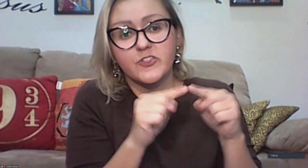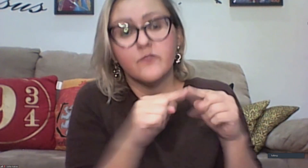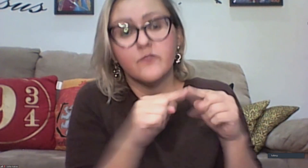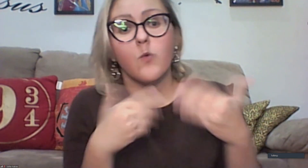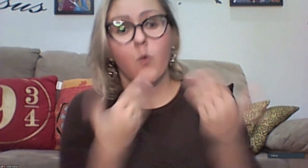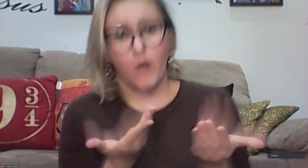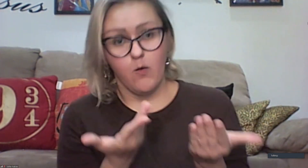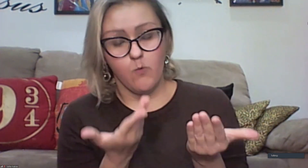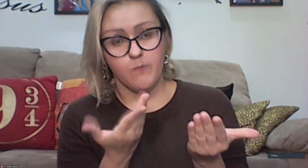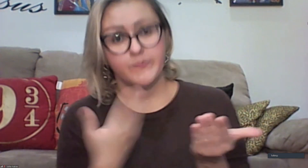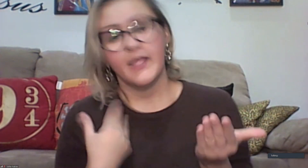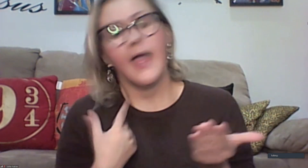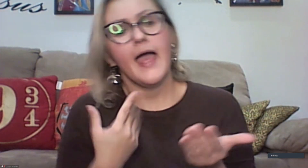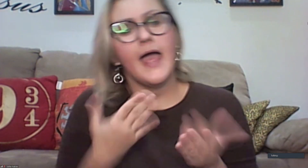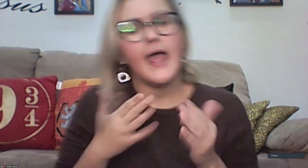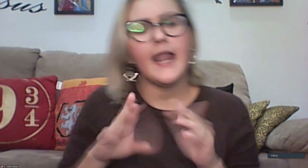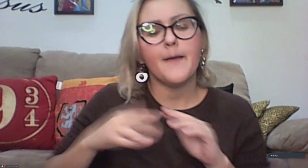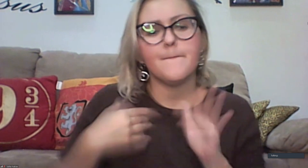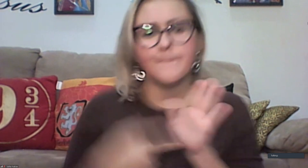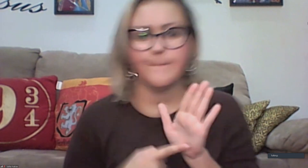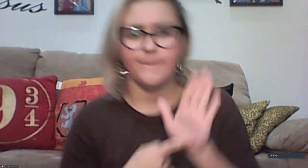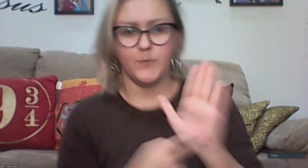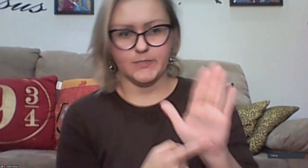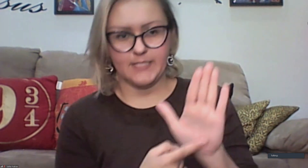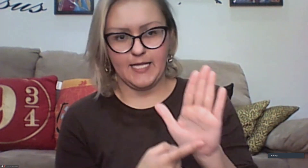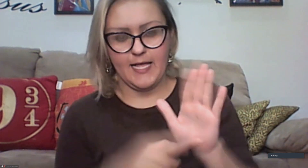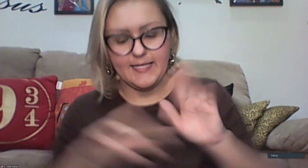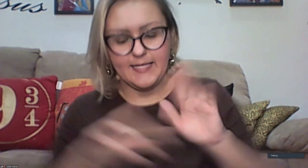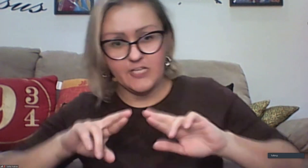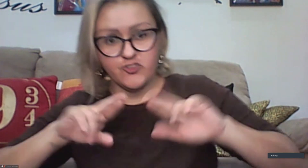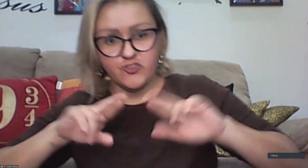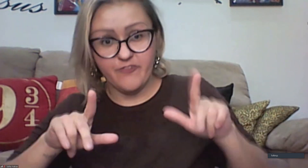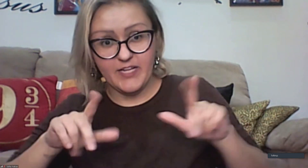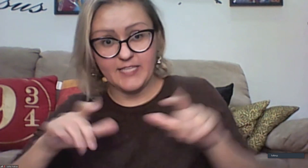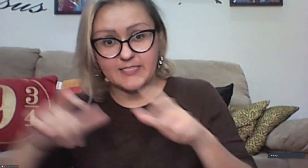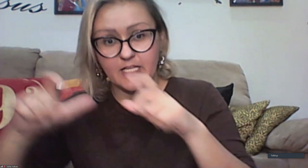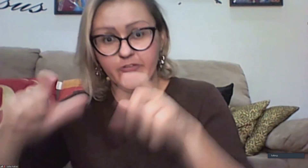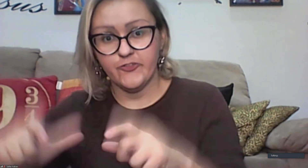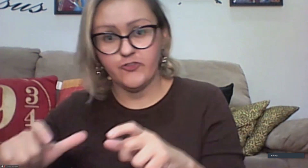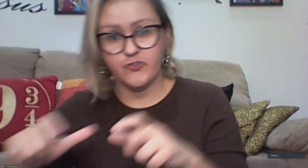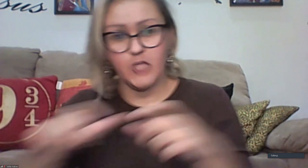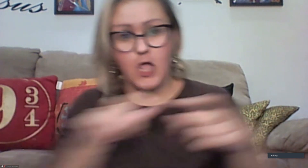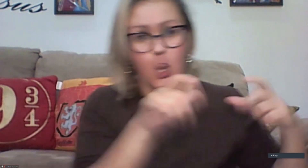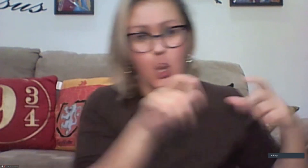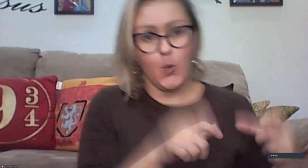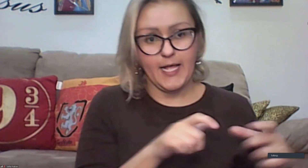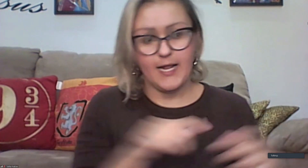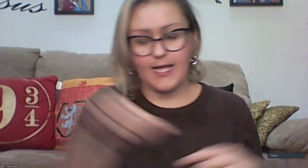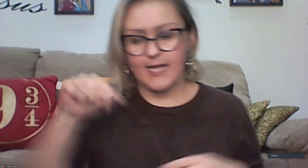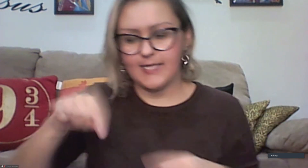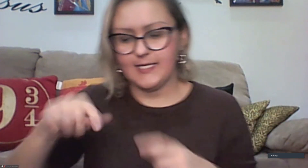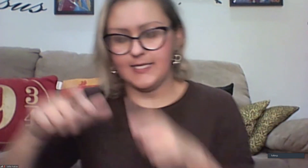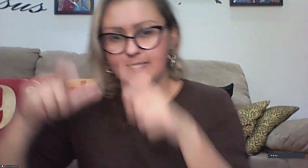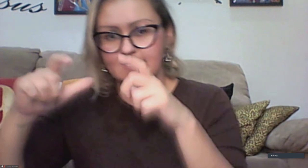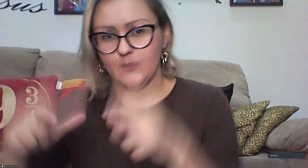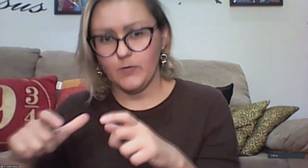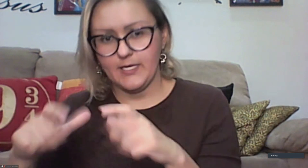Então, o objetivo qual é? É mostrar essas diferenças dos lugares,